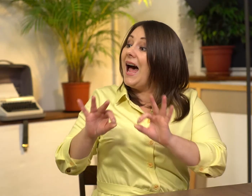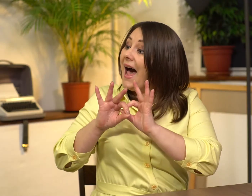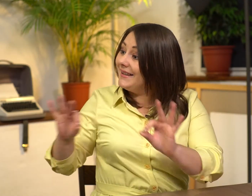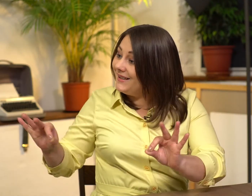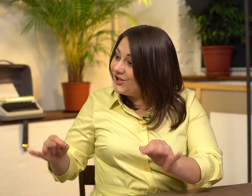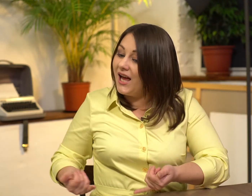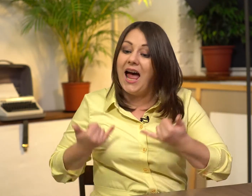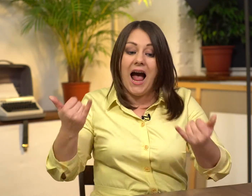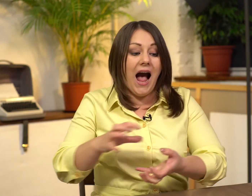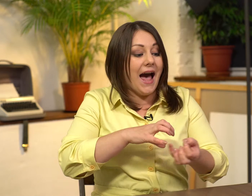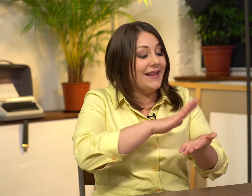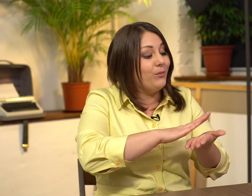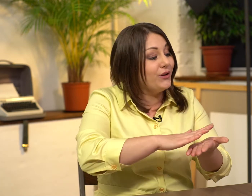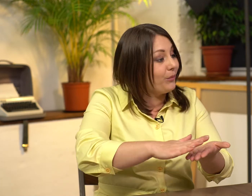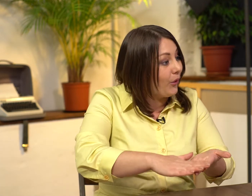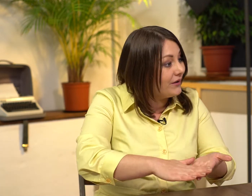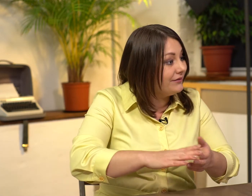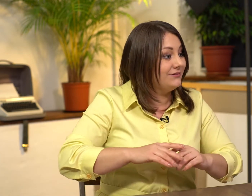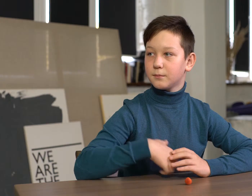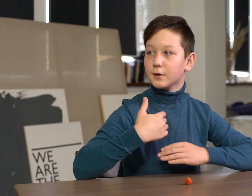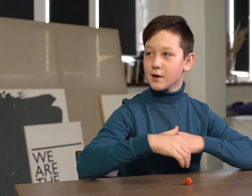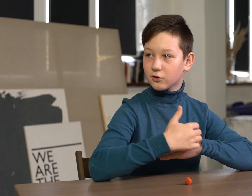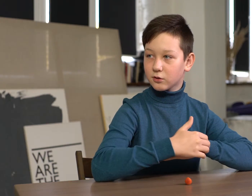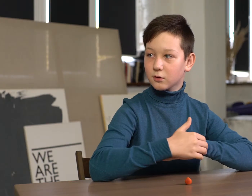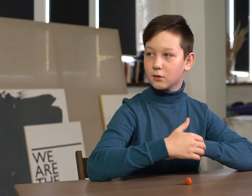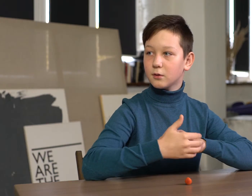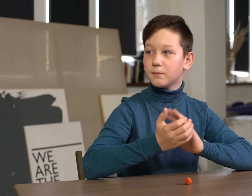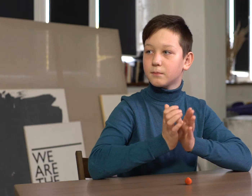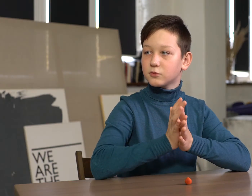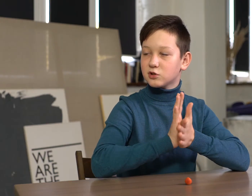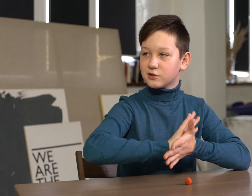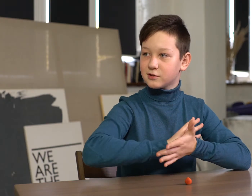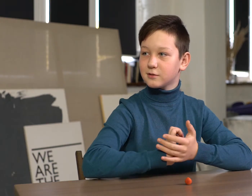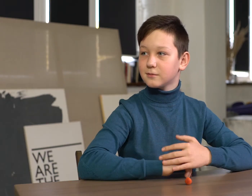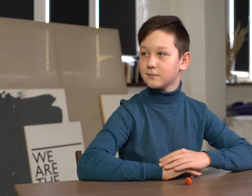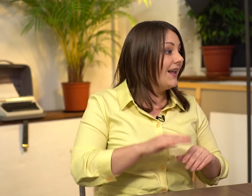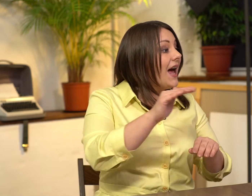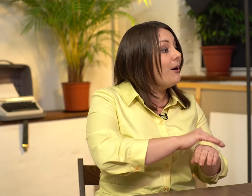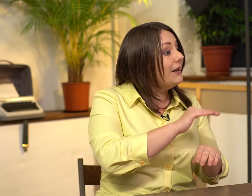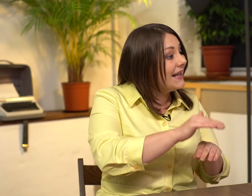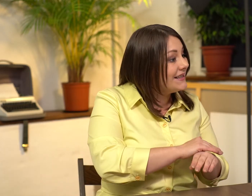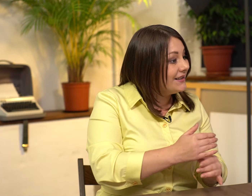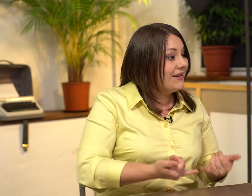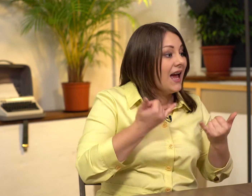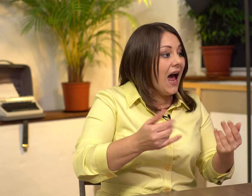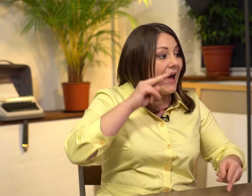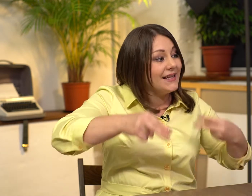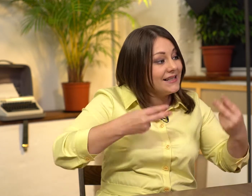Молодцы. А для бутербродов? Bread. Cheese. Молодцы. А для